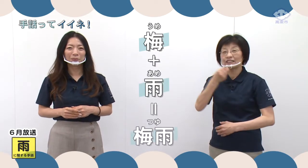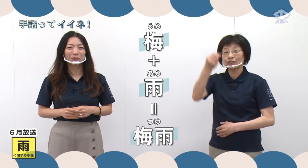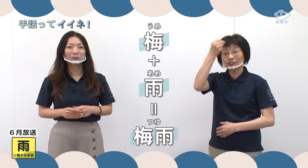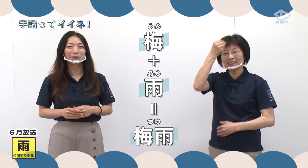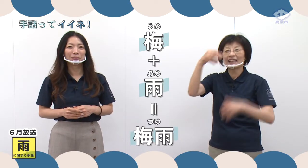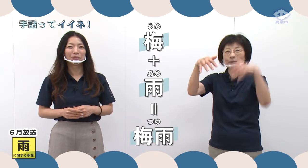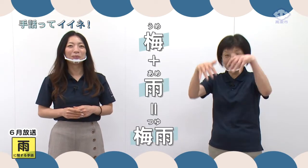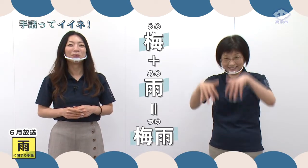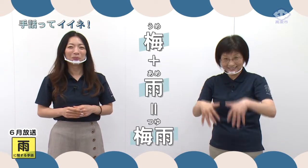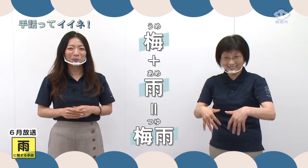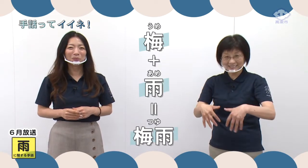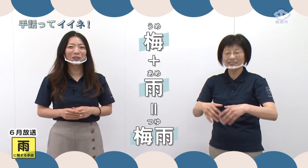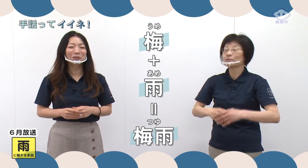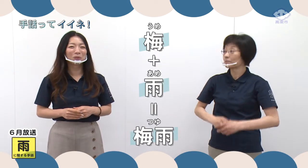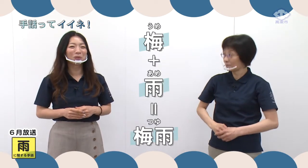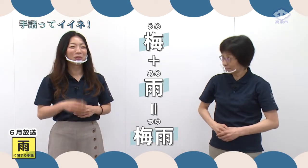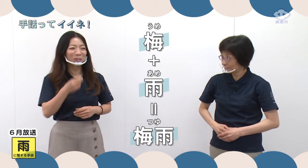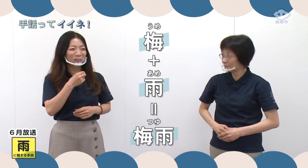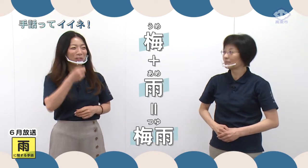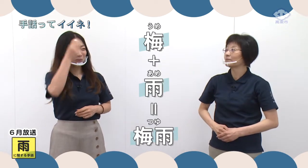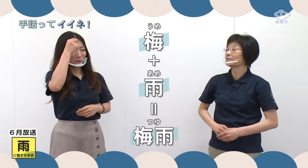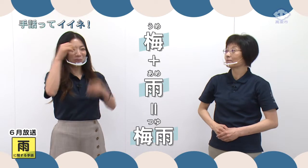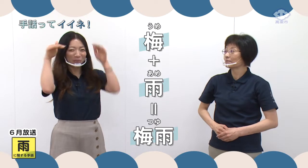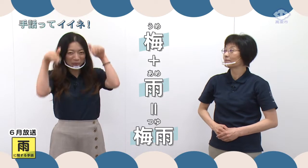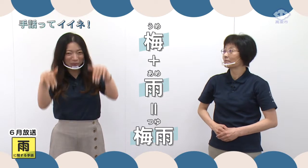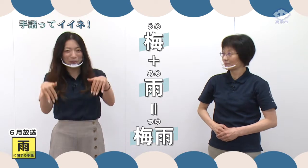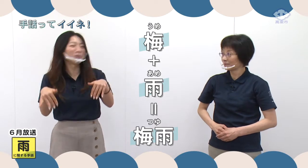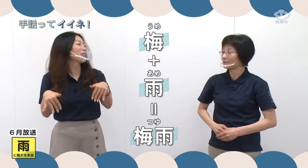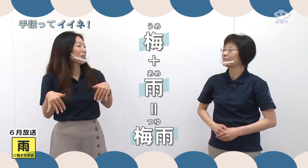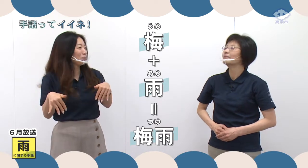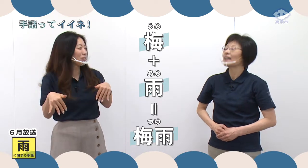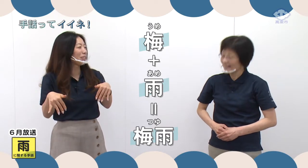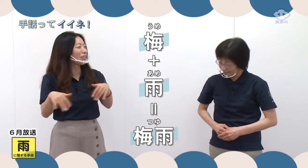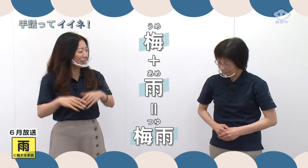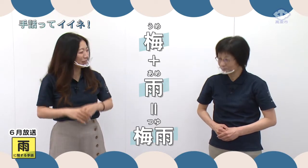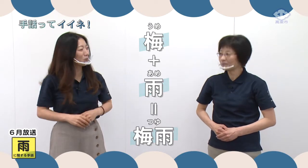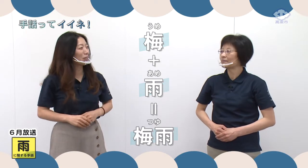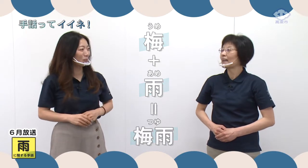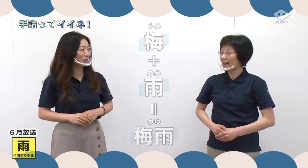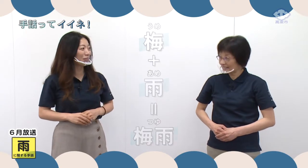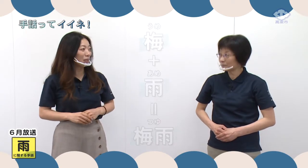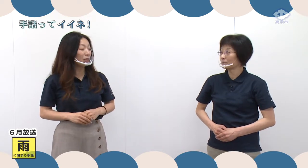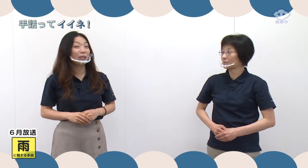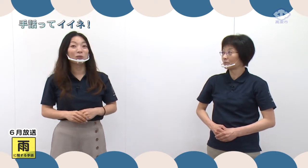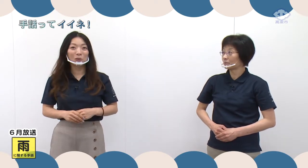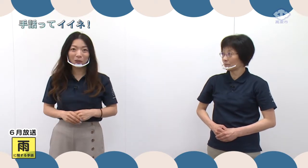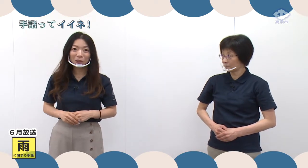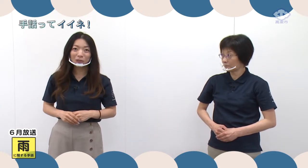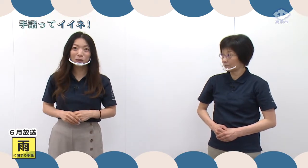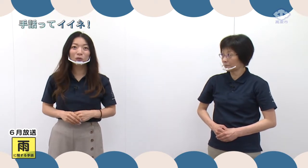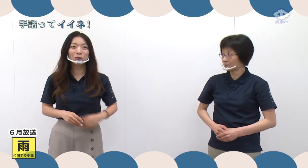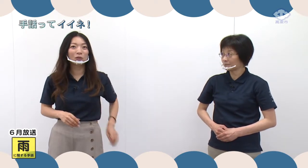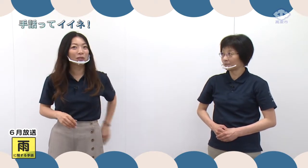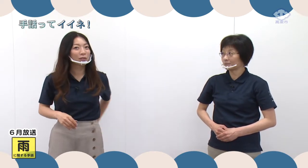梅雨になります。 うん、なるほど。梅雨、よくわかりました。ありがとうございます。 はい、 それでは次の手話なんです